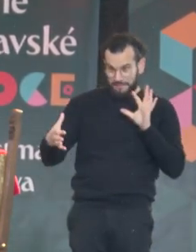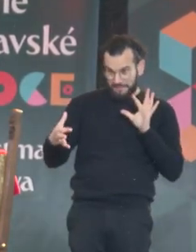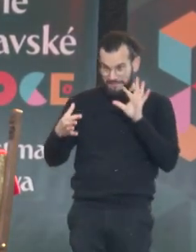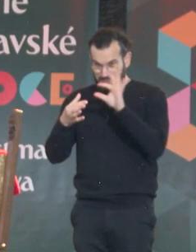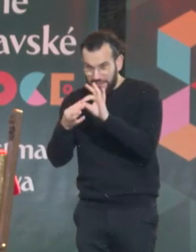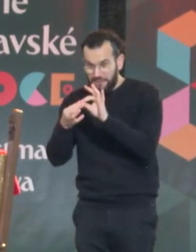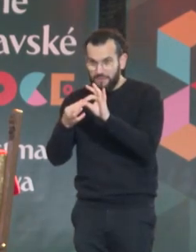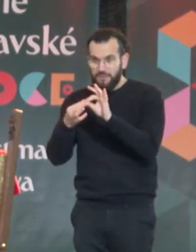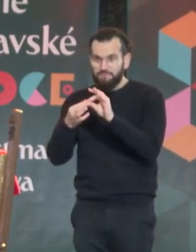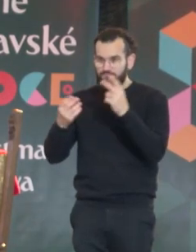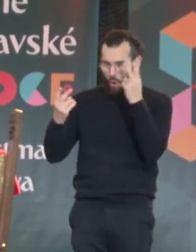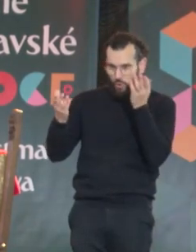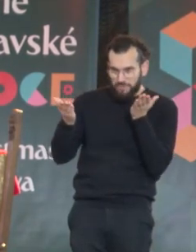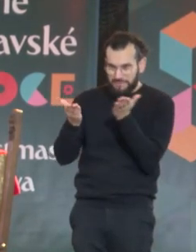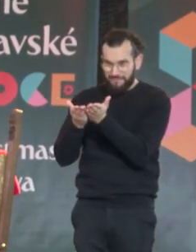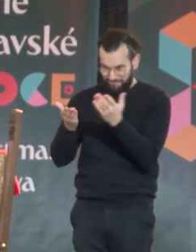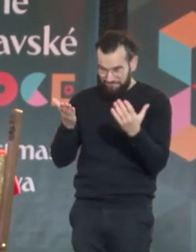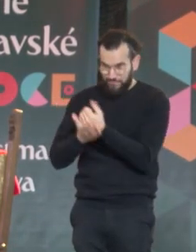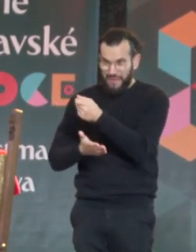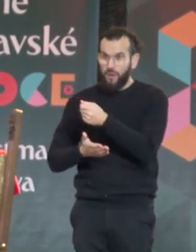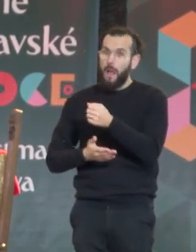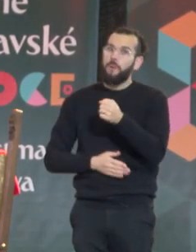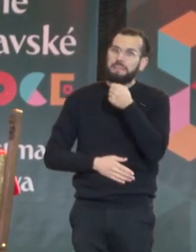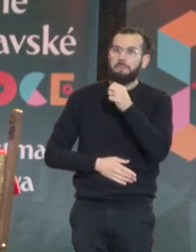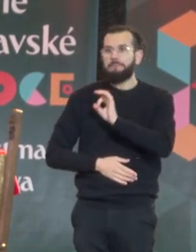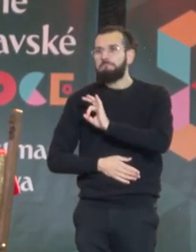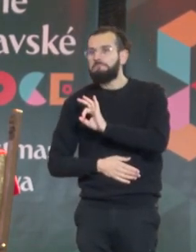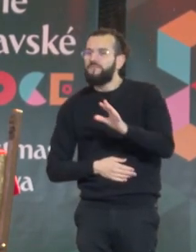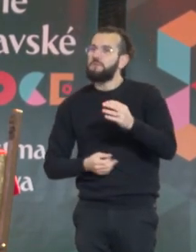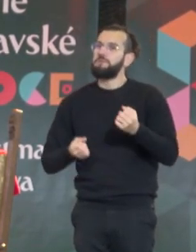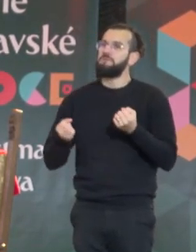postavy, alebo aké to pre vás bolo dabovať takúto postavu?